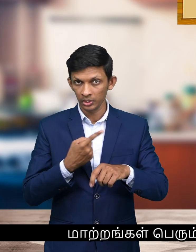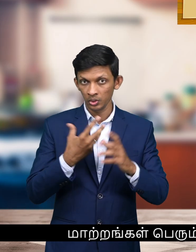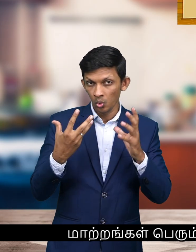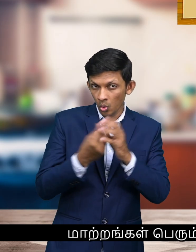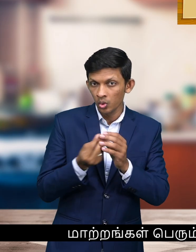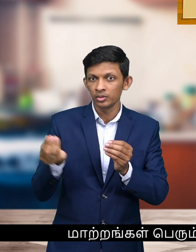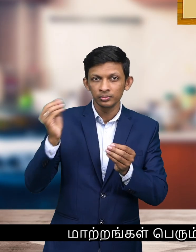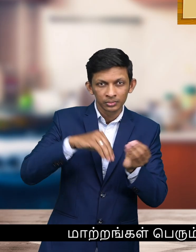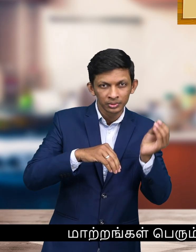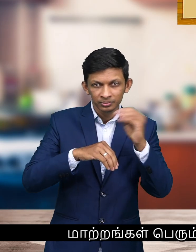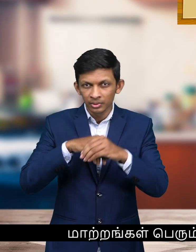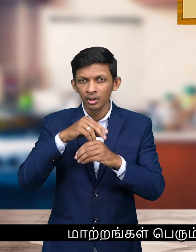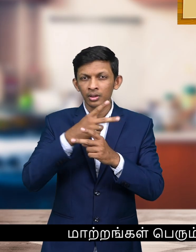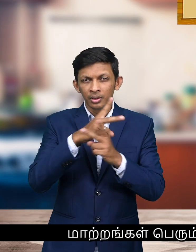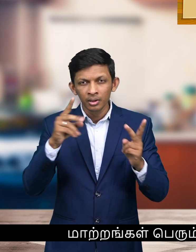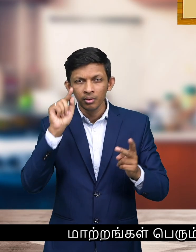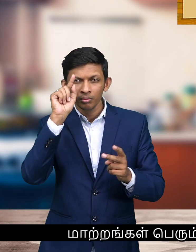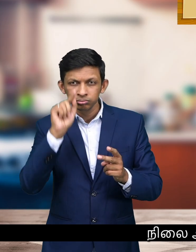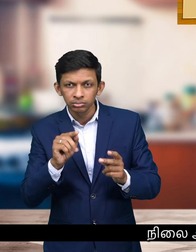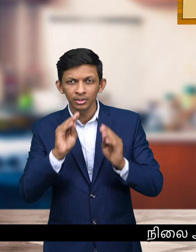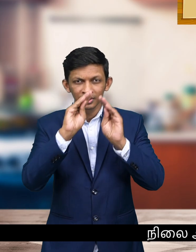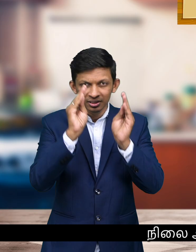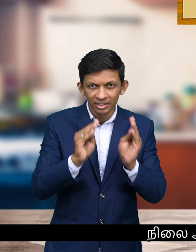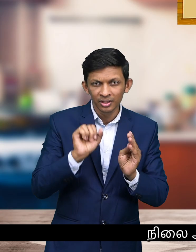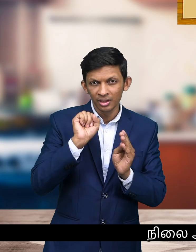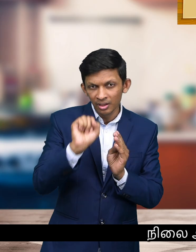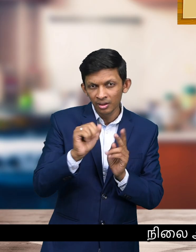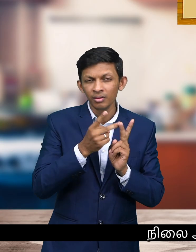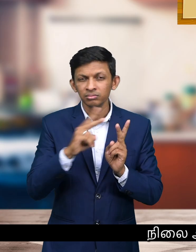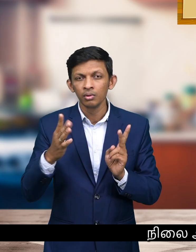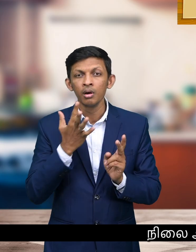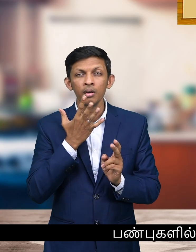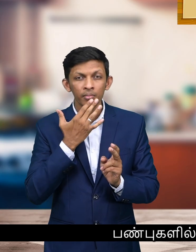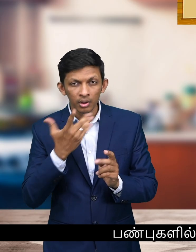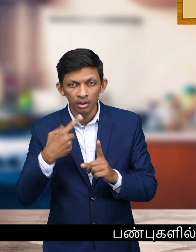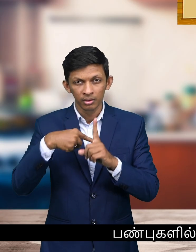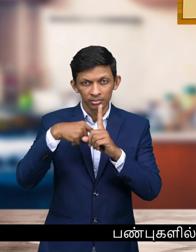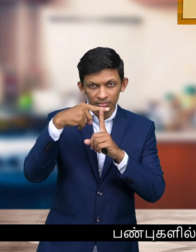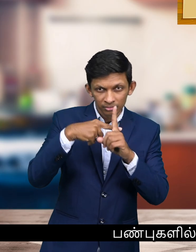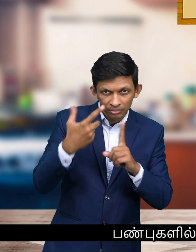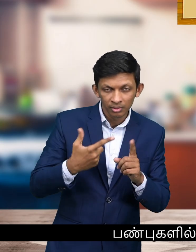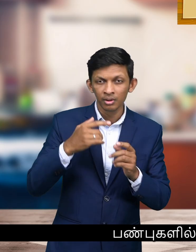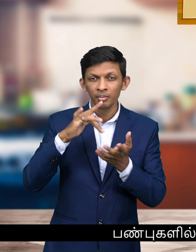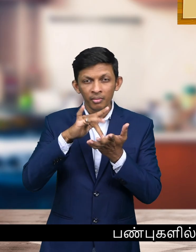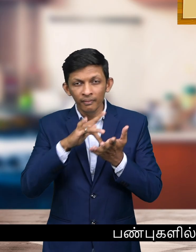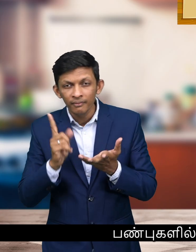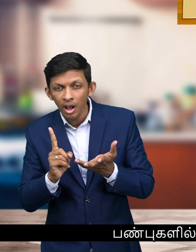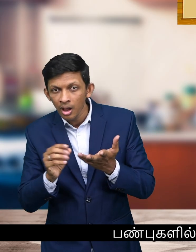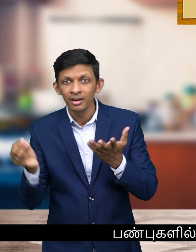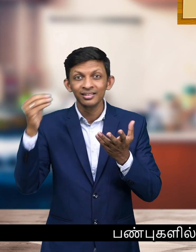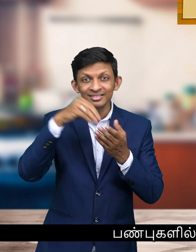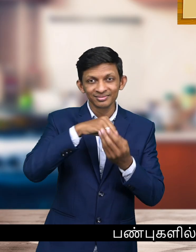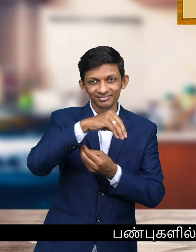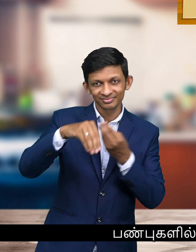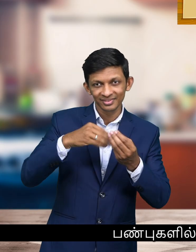மாற்றங்கள் பெரும்பாலும் வடிவம், நிறம், வெப்பநிலை, நிலை அல்லது கலவை போன்ற பண்புகளில் வேறுபாடுகளுடன் இருக்கும்.